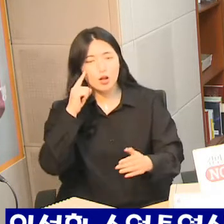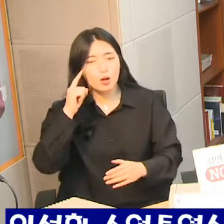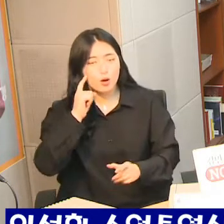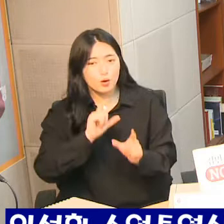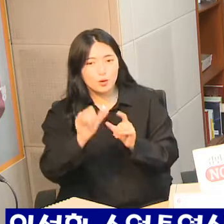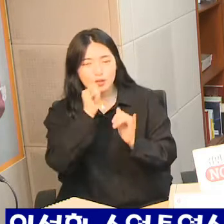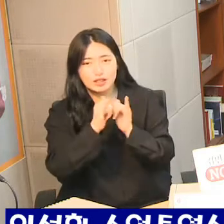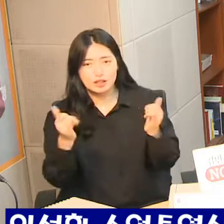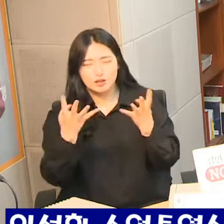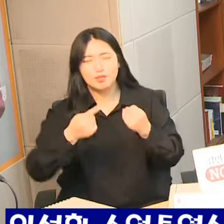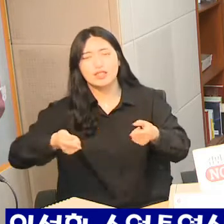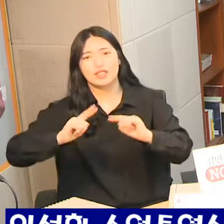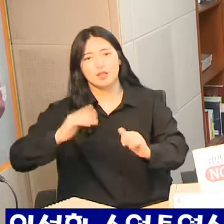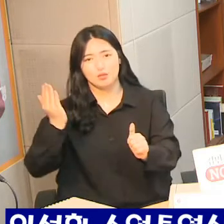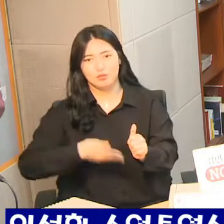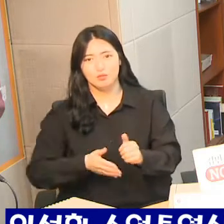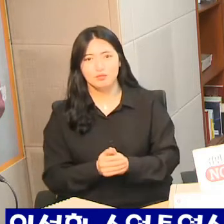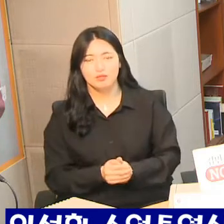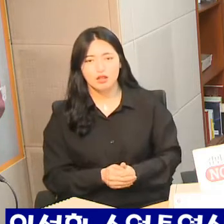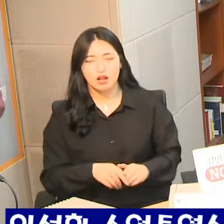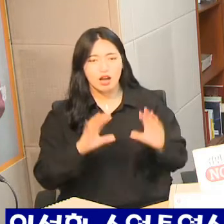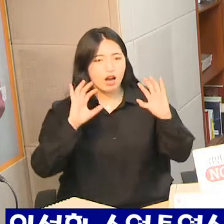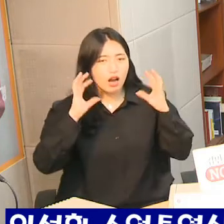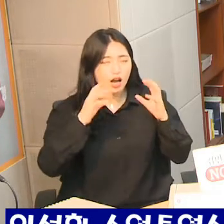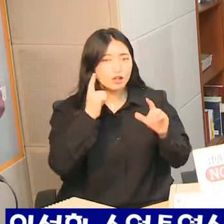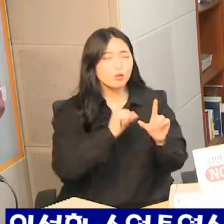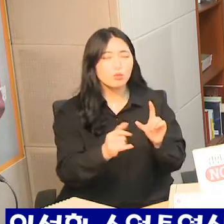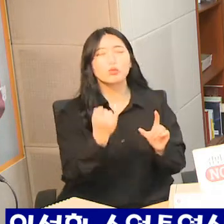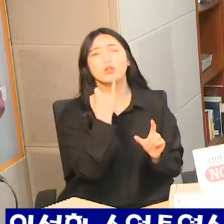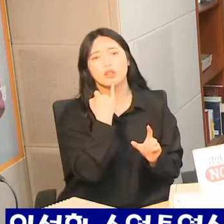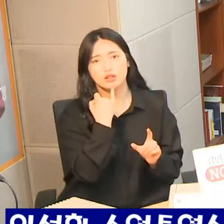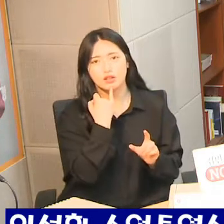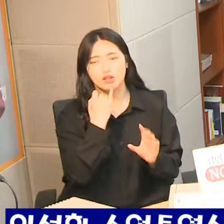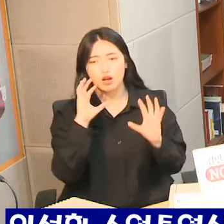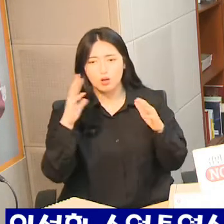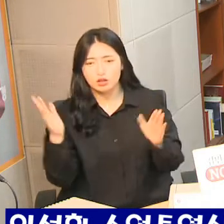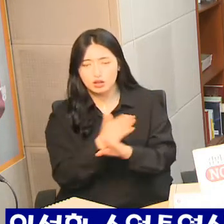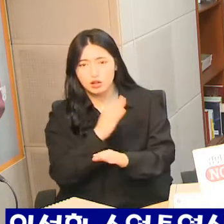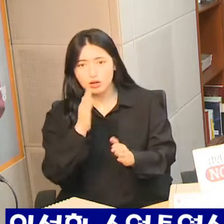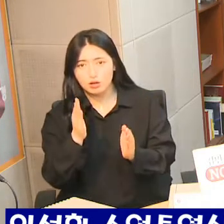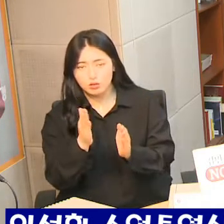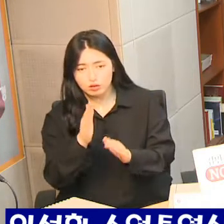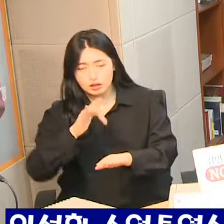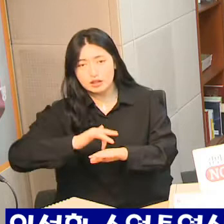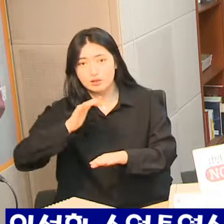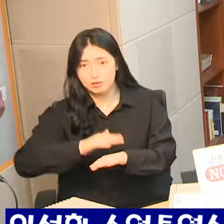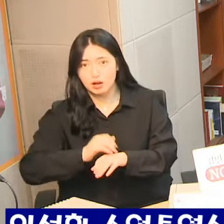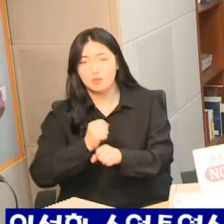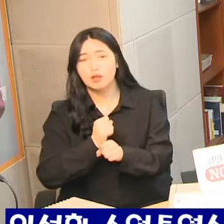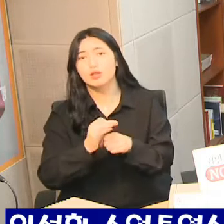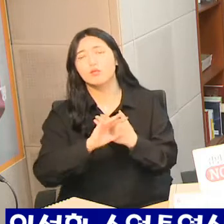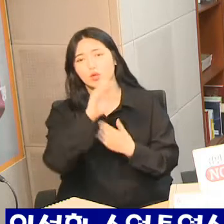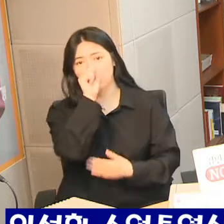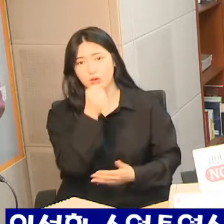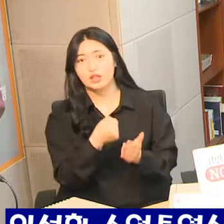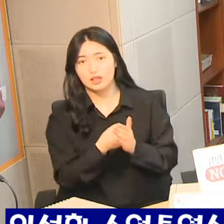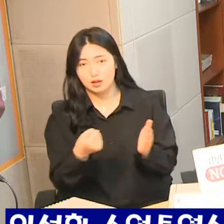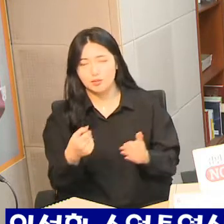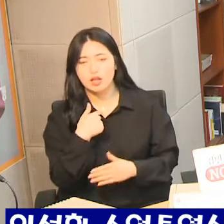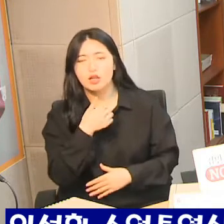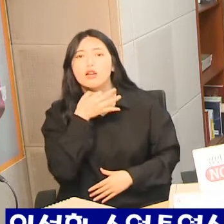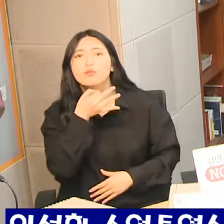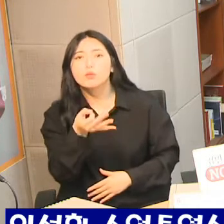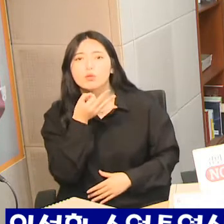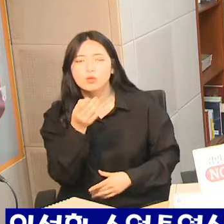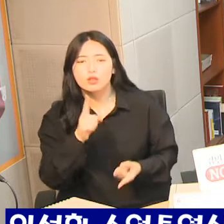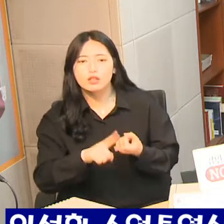분들 많이 참여해 주시기 바랍니다. 맞아요. 우리 아이들 고민도 괜찮고요. 네네. 네, 어릴 때부터 또 습관화 되는 게 중요하니까 음성적인 부분,